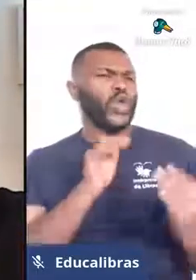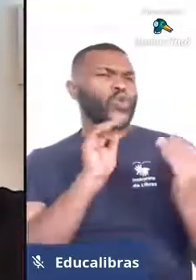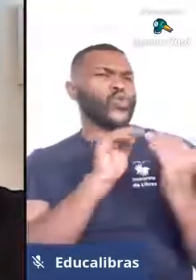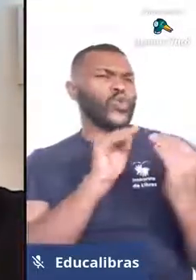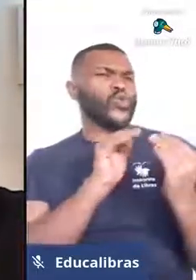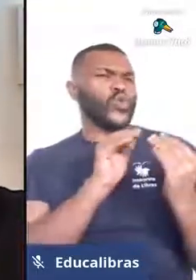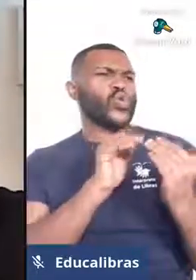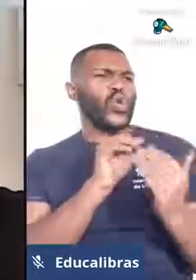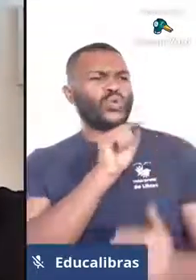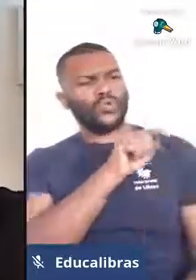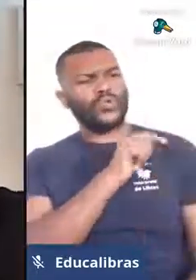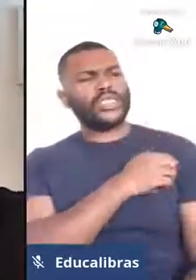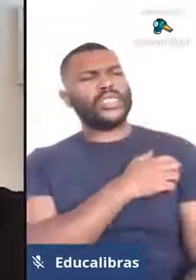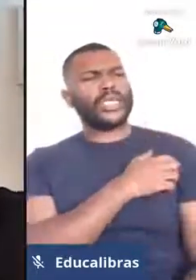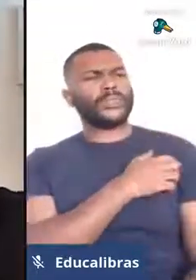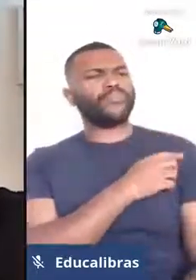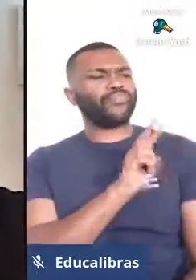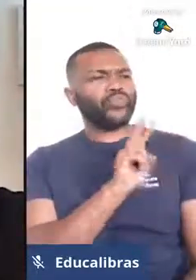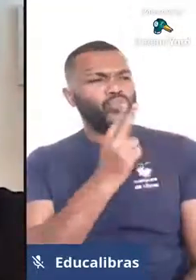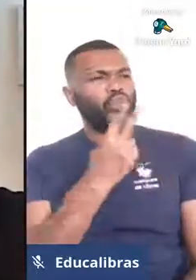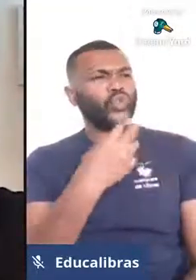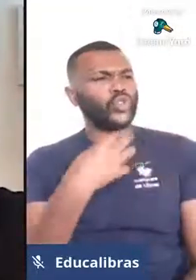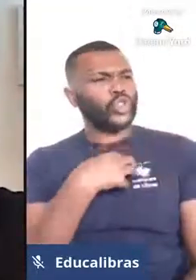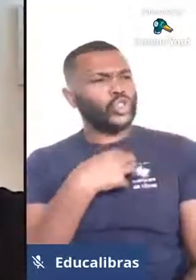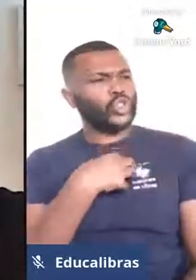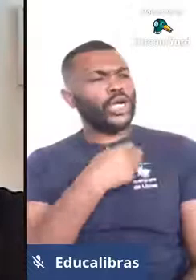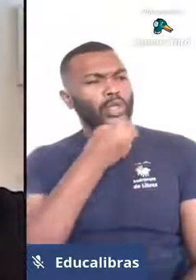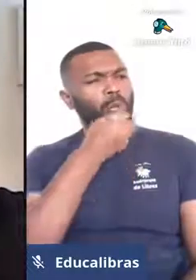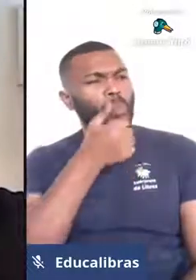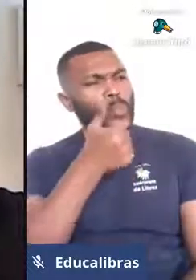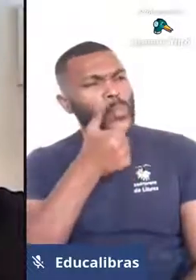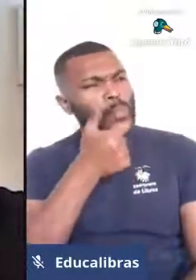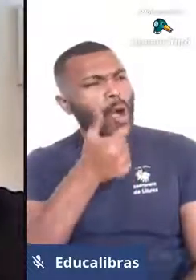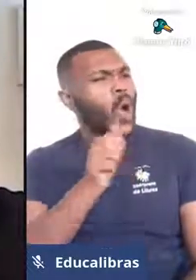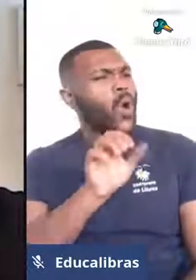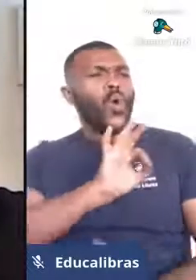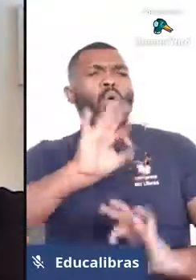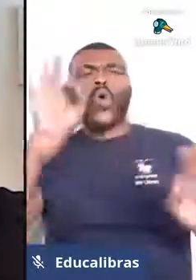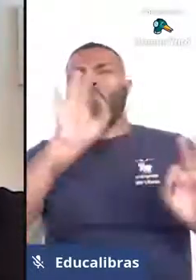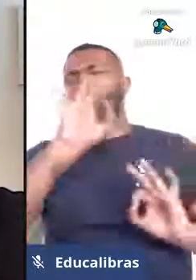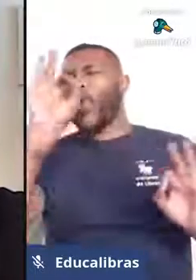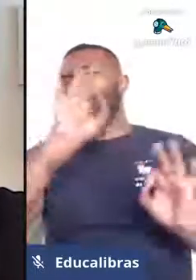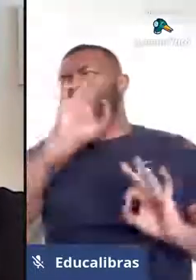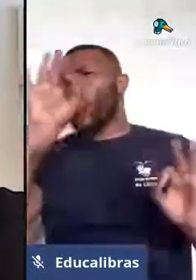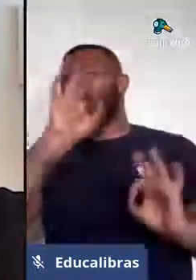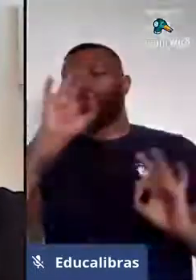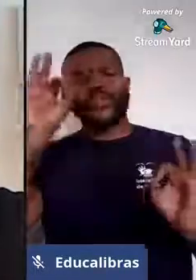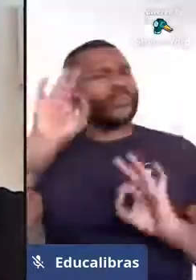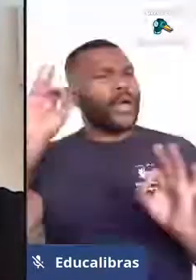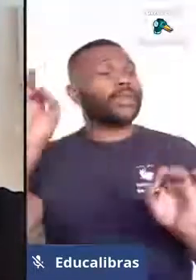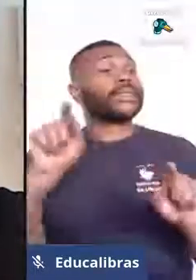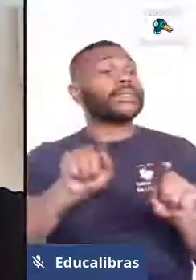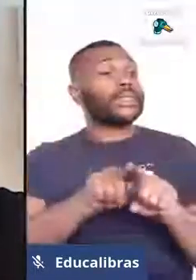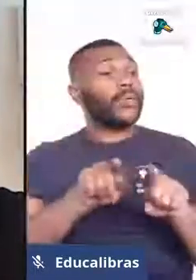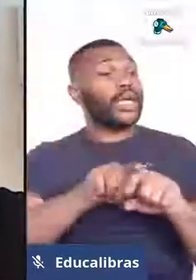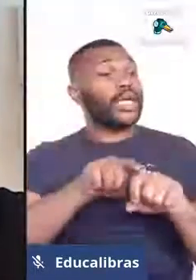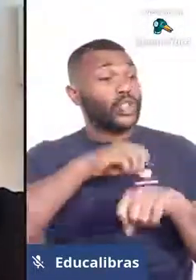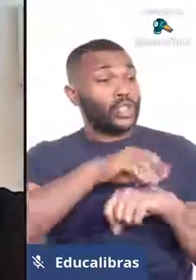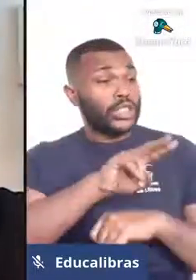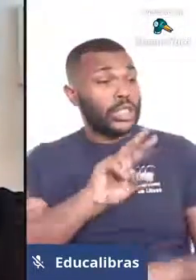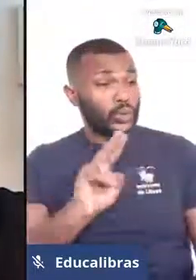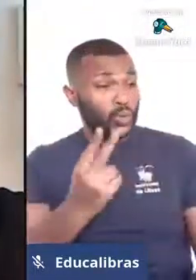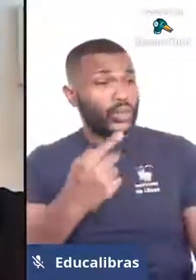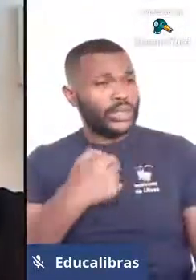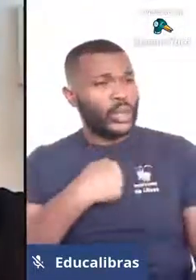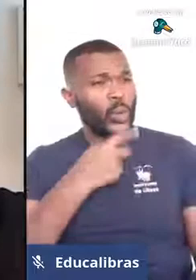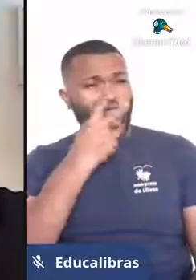as duas maneiras são boas e são ótimas. E tem umas outras dicas, tem uma que acho que é bastante